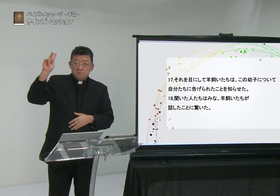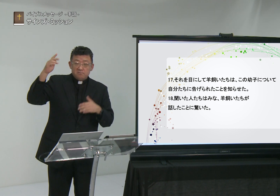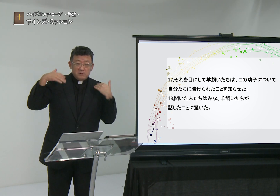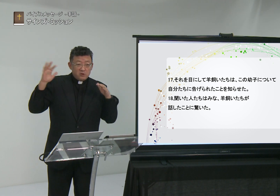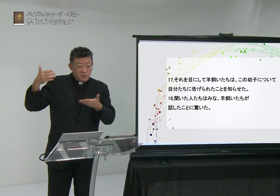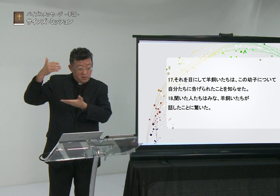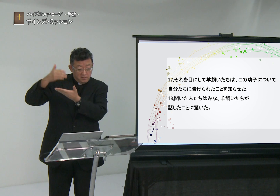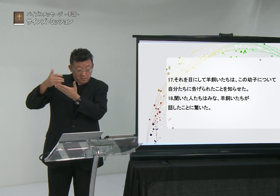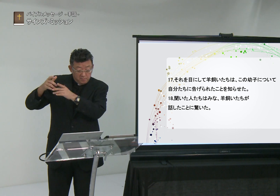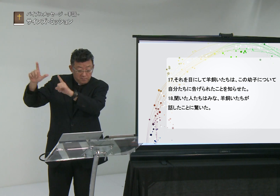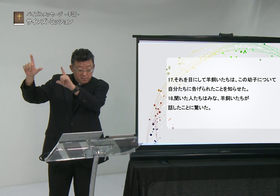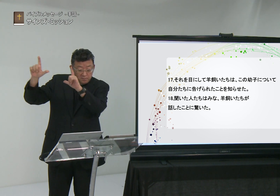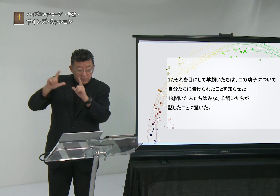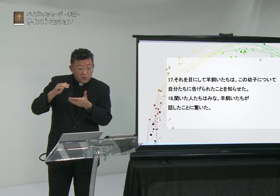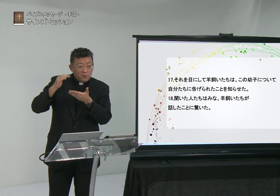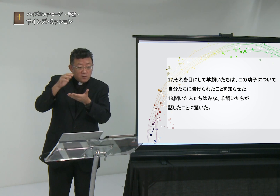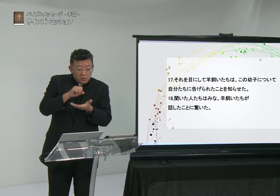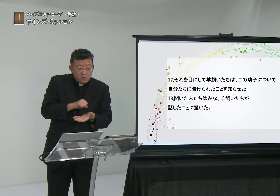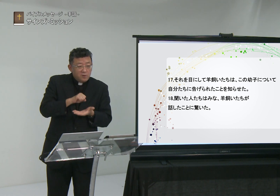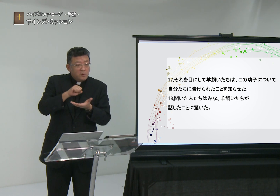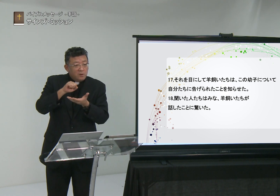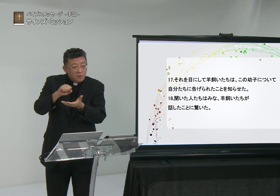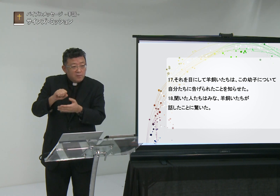に告げられたことを知らせた